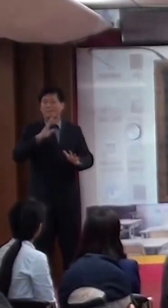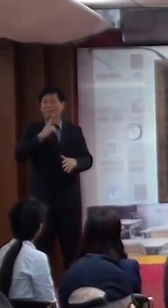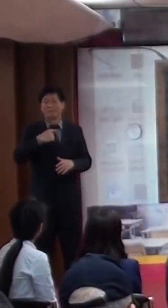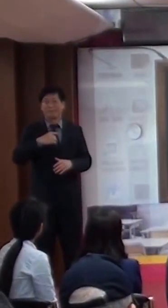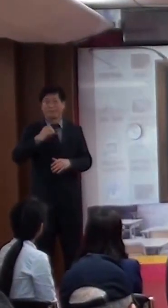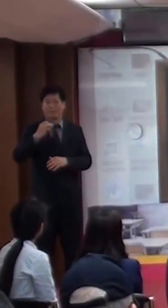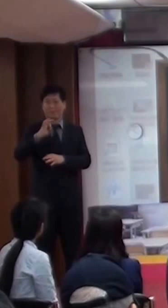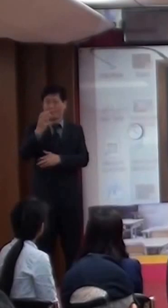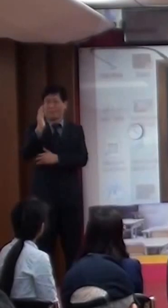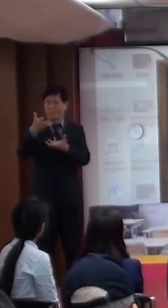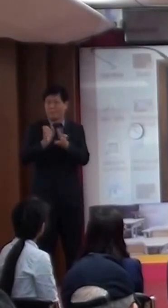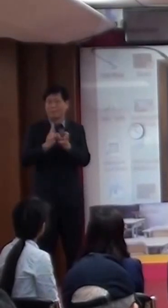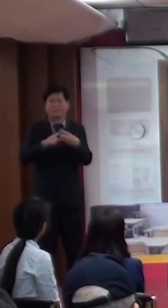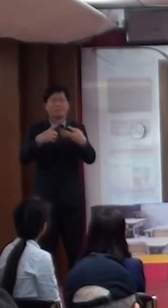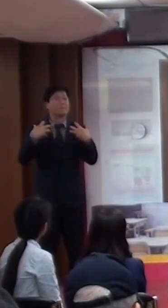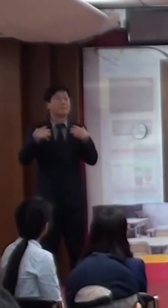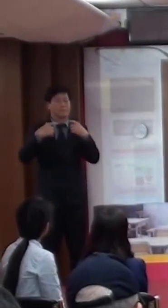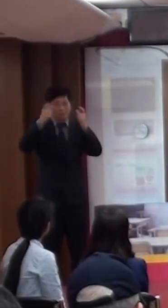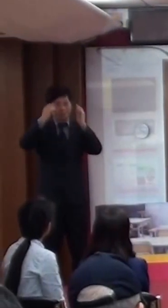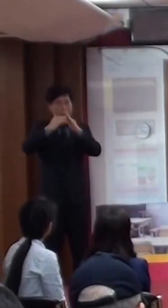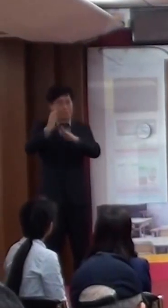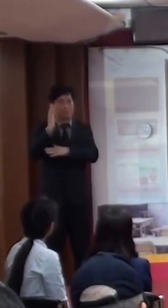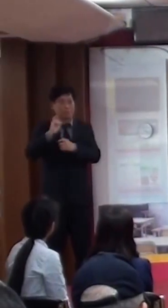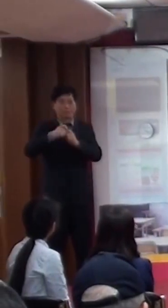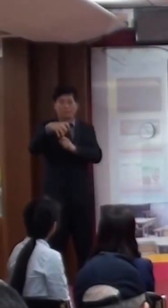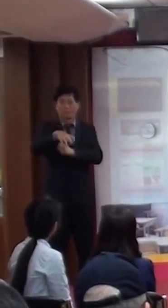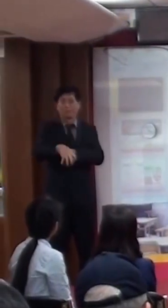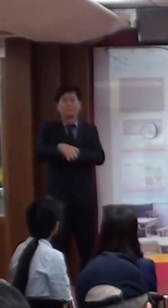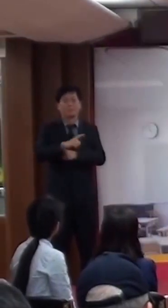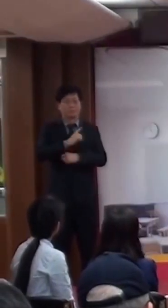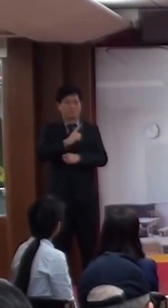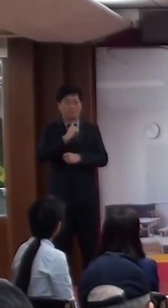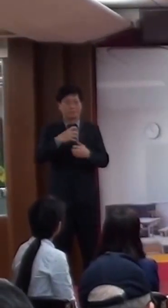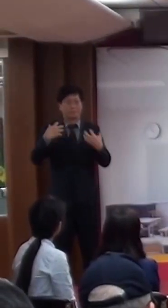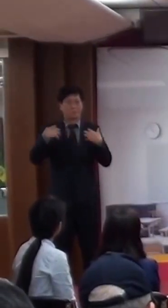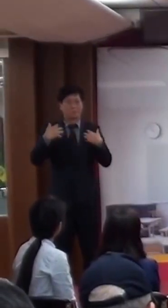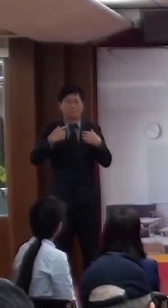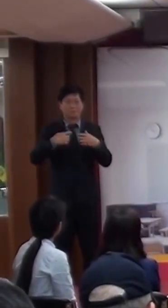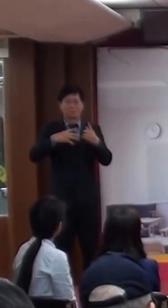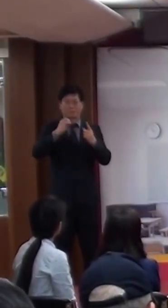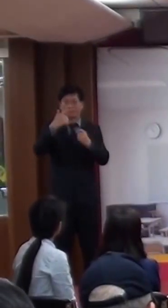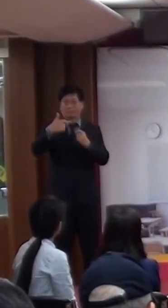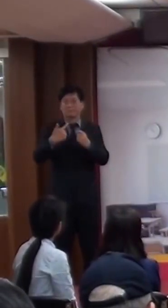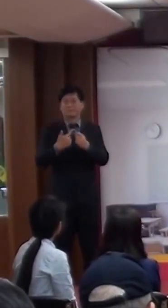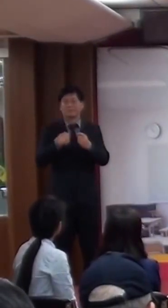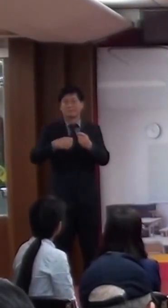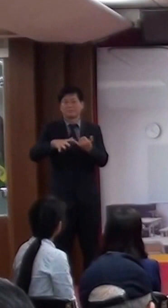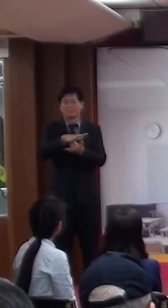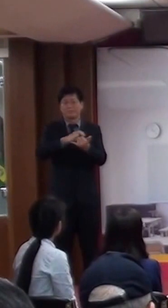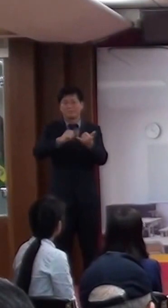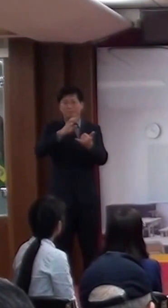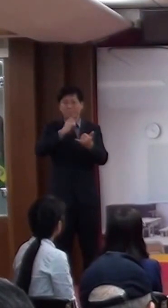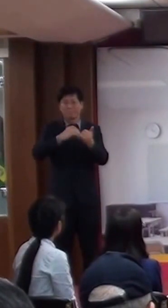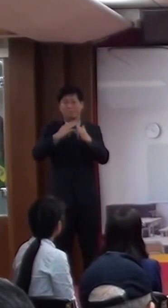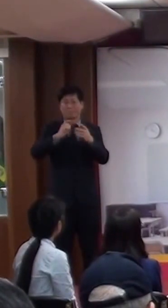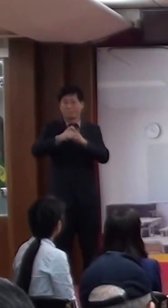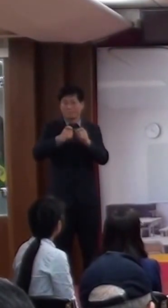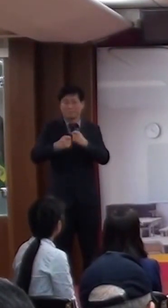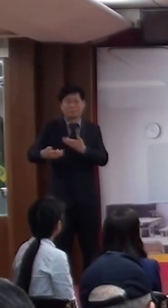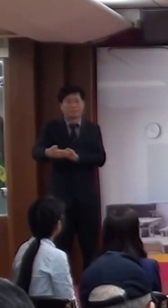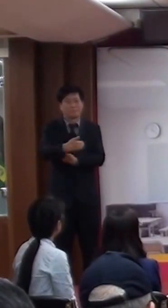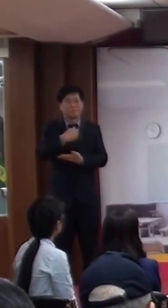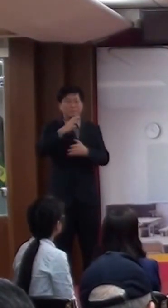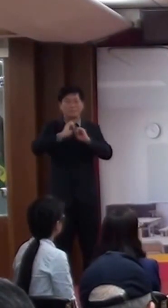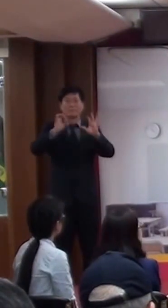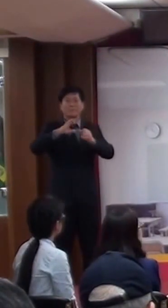由财政部主办、高雄市税捐稽征处所承办的106年全国性房屋税开征